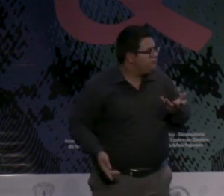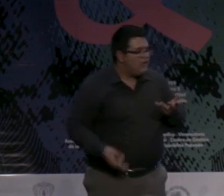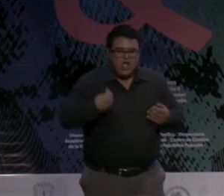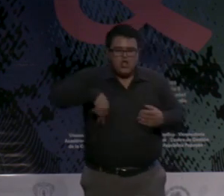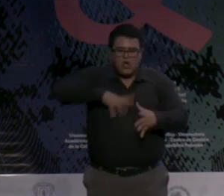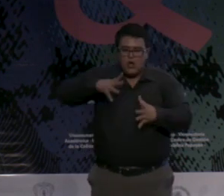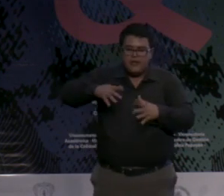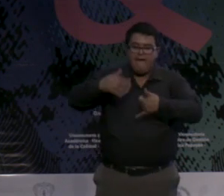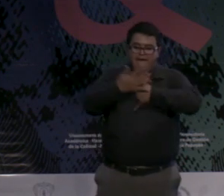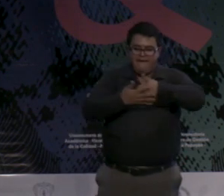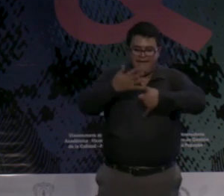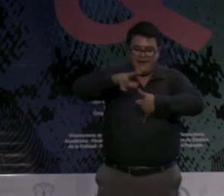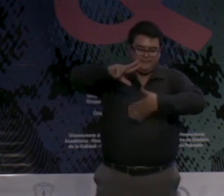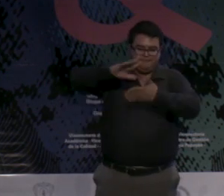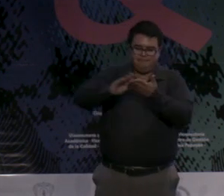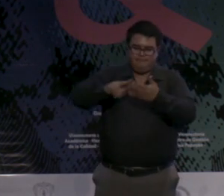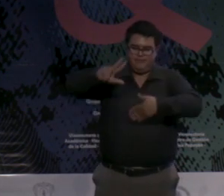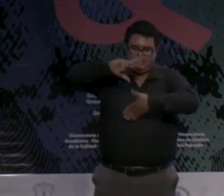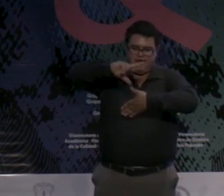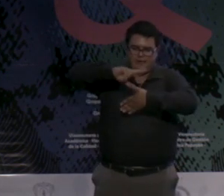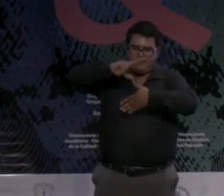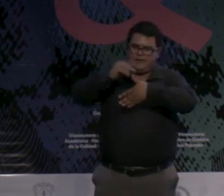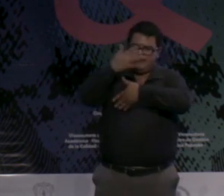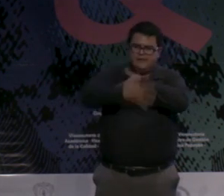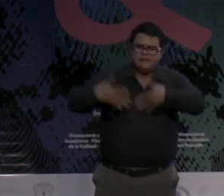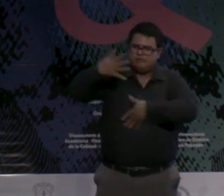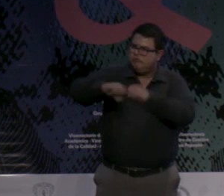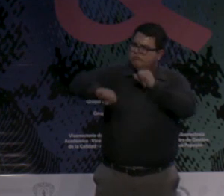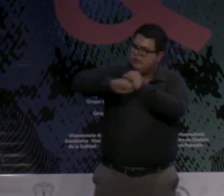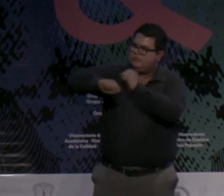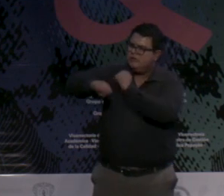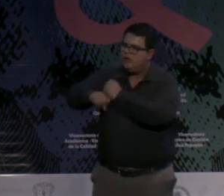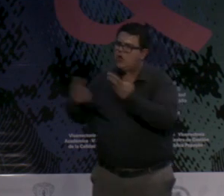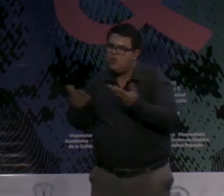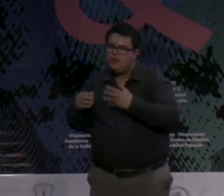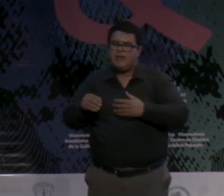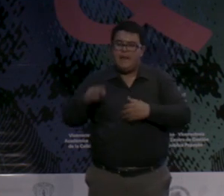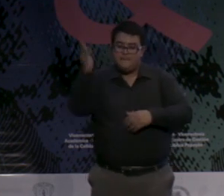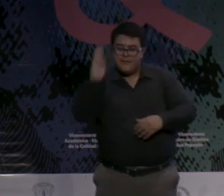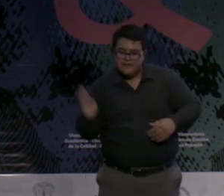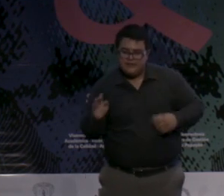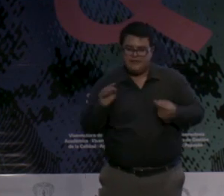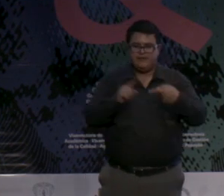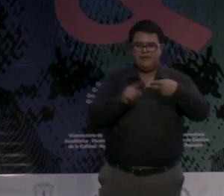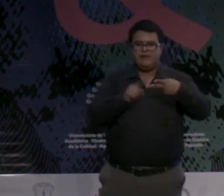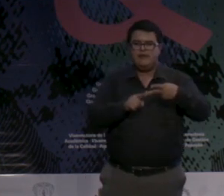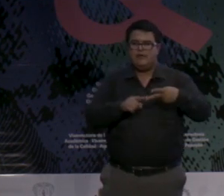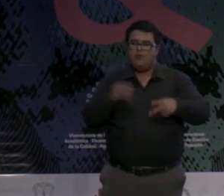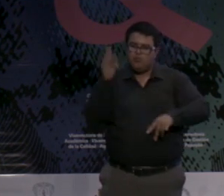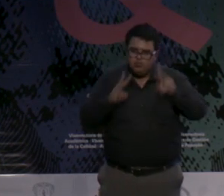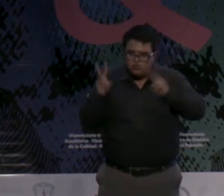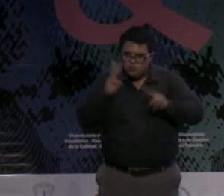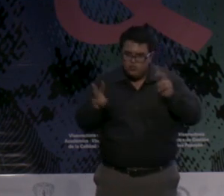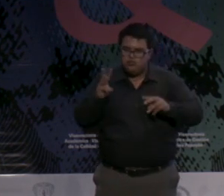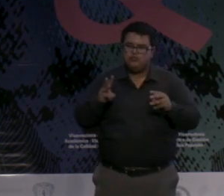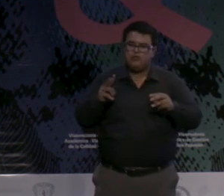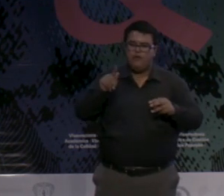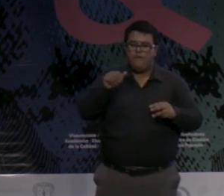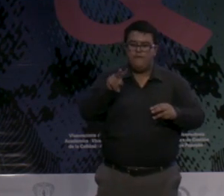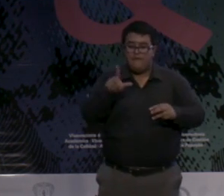siguiente por favor. Así que fuimos normalizando reuniones en la Facultad de Artes al punto en que empezamos a pensar vamos a hacer